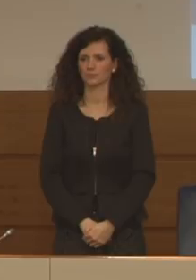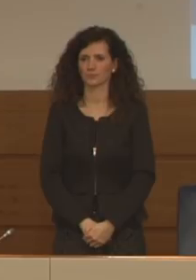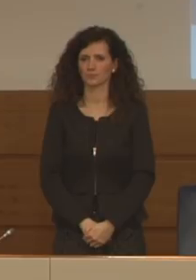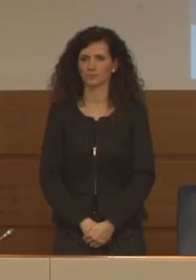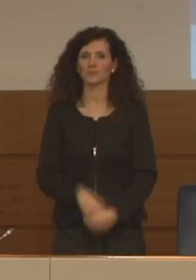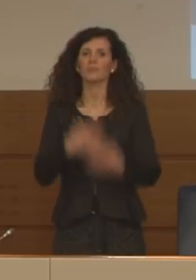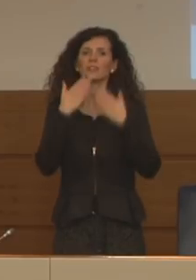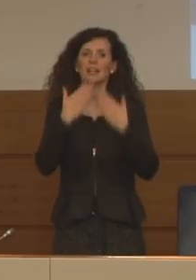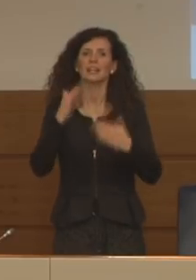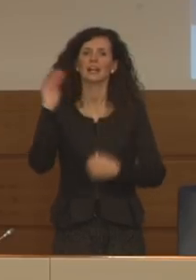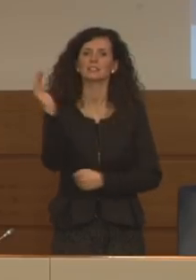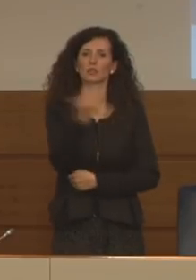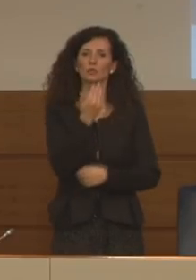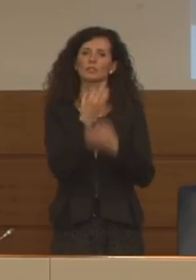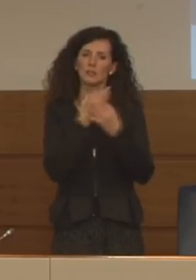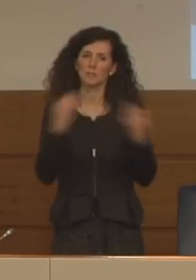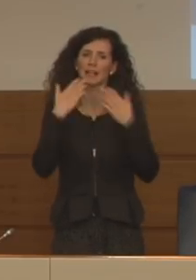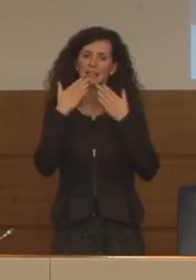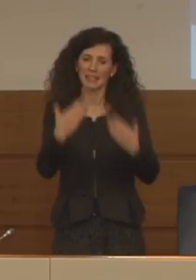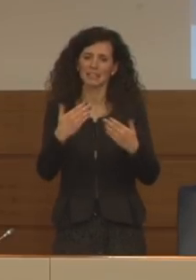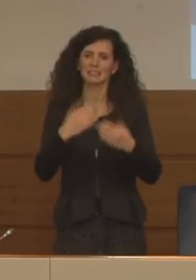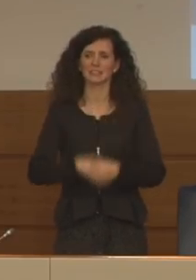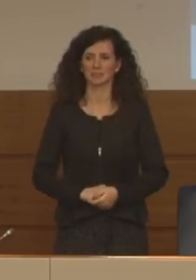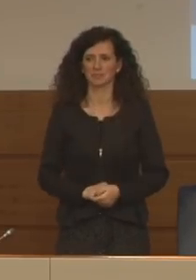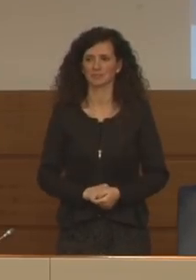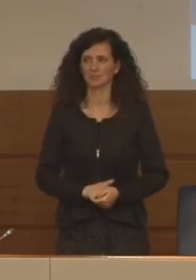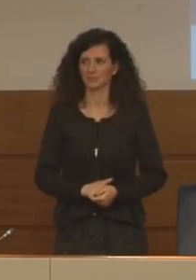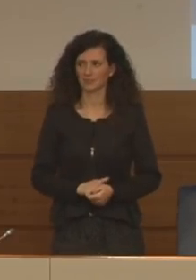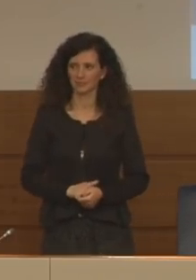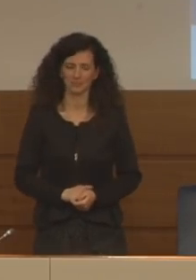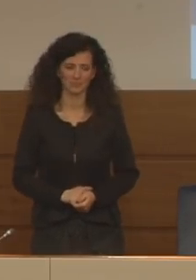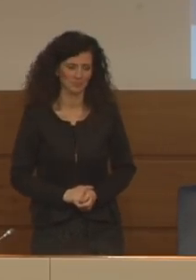grazie a tutti bene grazie a tutti